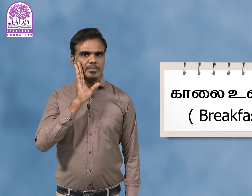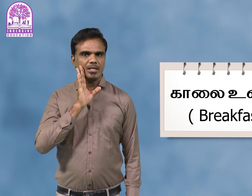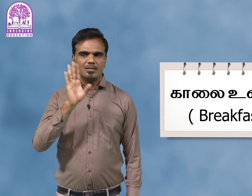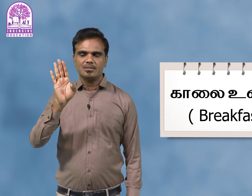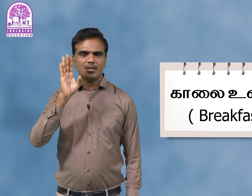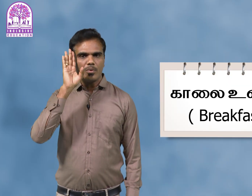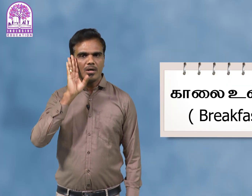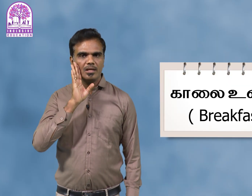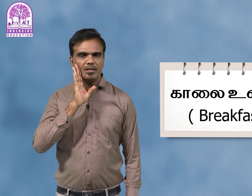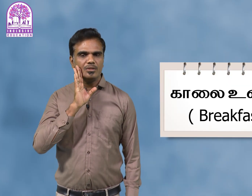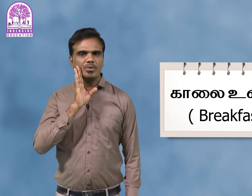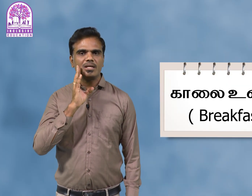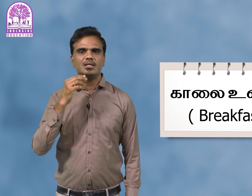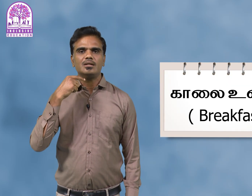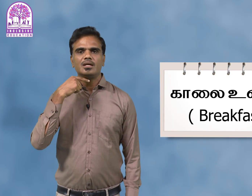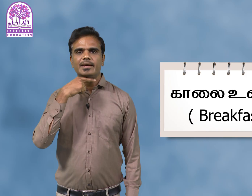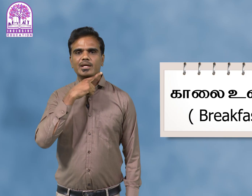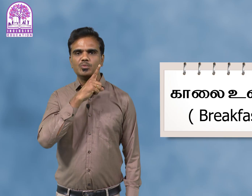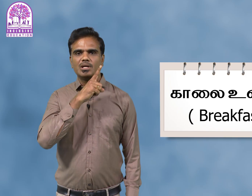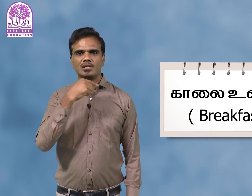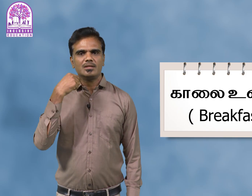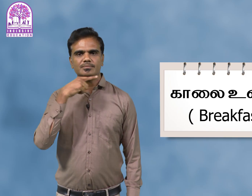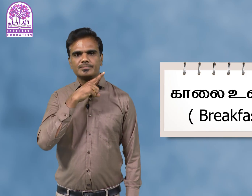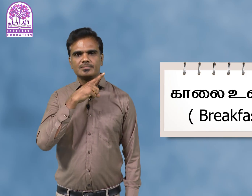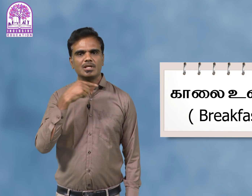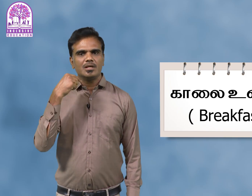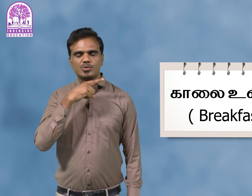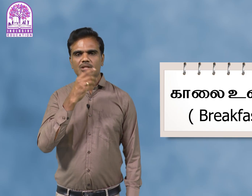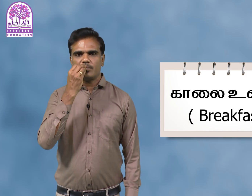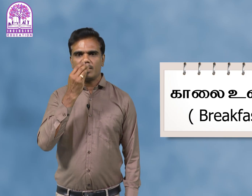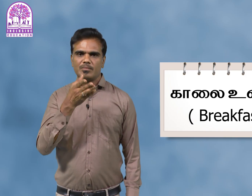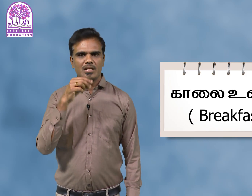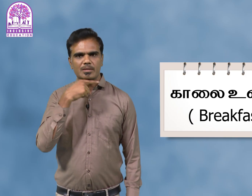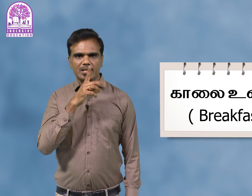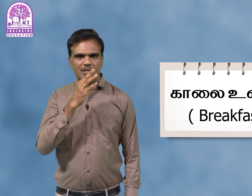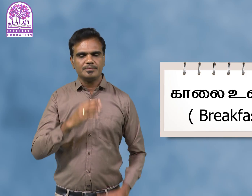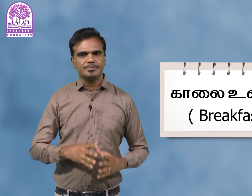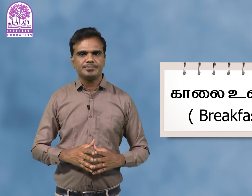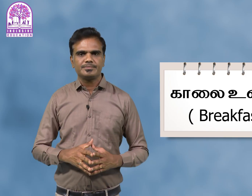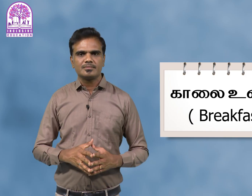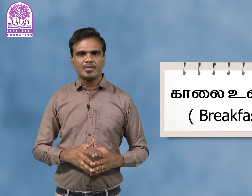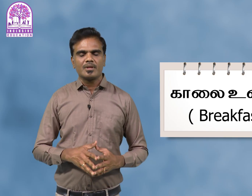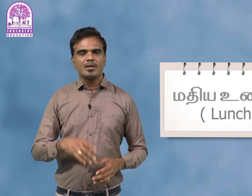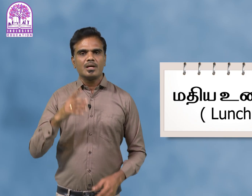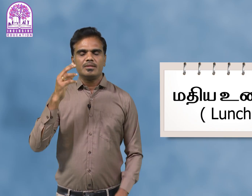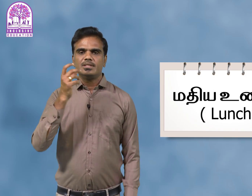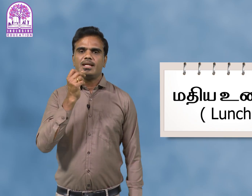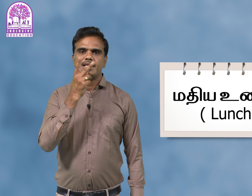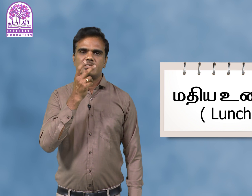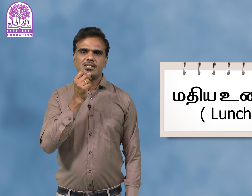பாருங்க, மார்னிங், இதுவும் மார்னிங் தான், இதுவும் மார்னிங் தான். ஸோ இது மார்னிங் சாப்பிட்டீங்களா? இது வந்து லஞ்ச். இங்கே